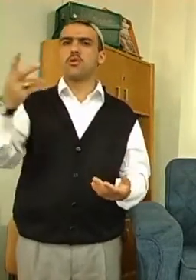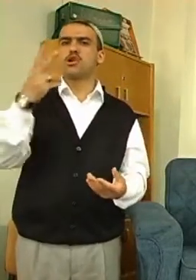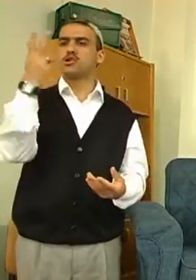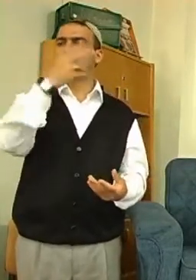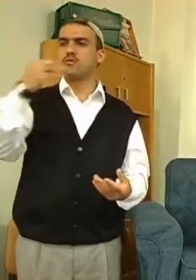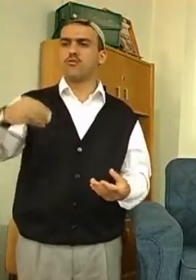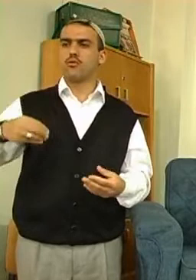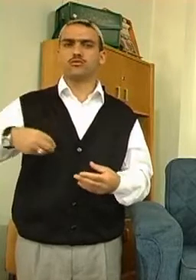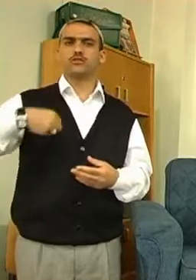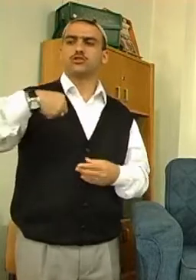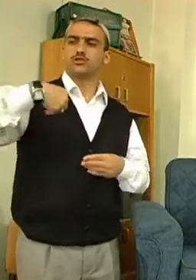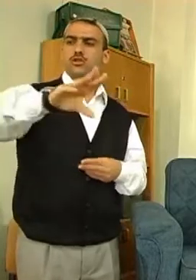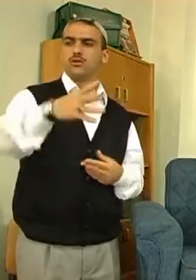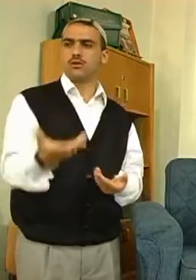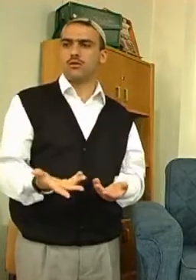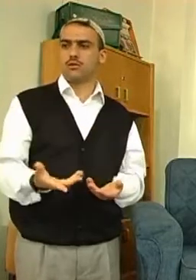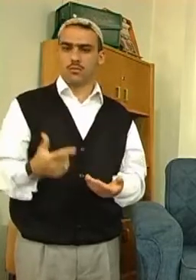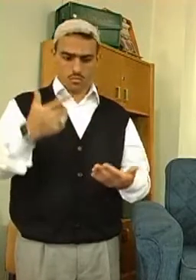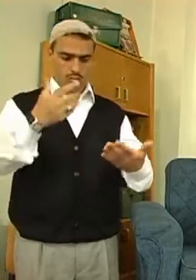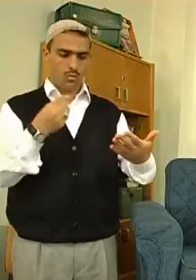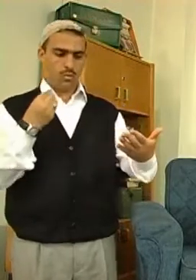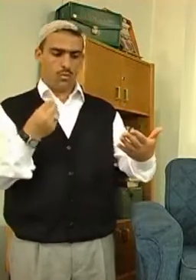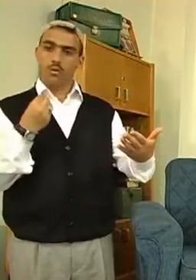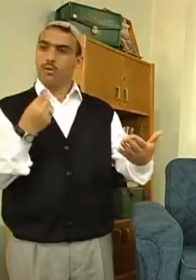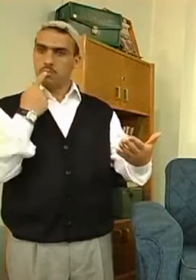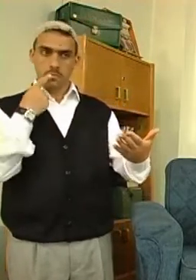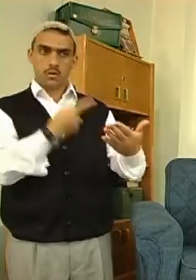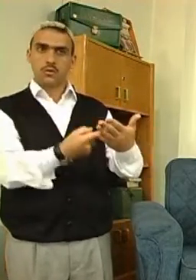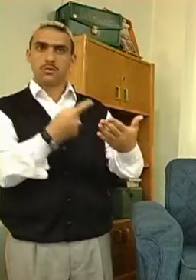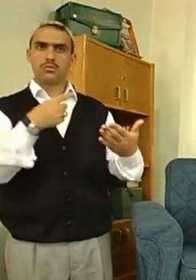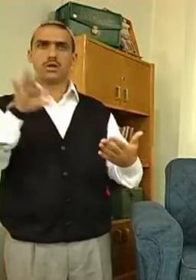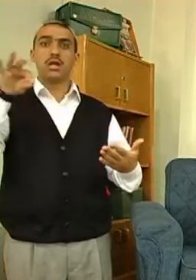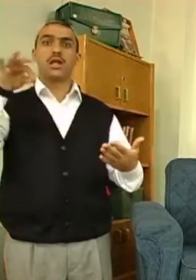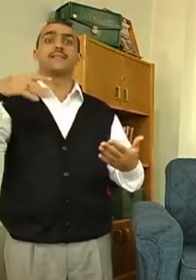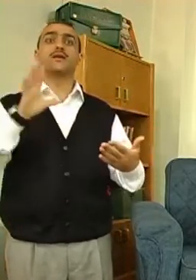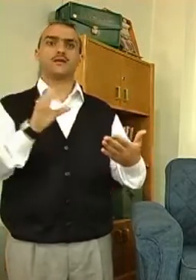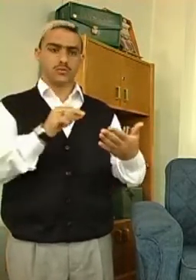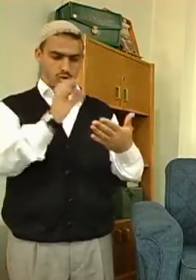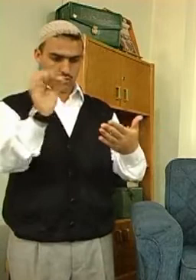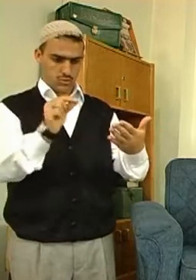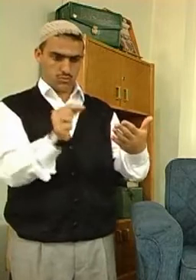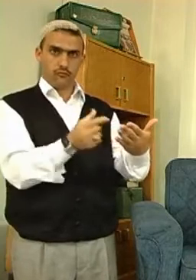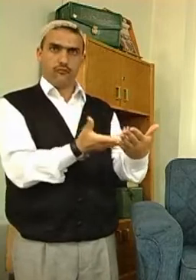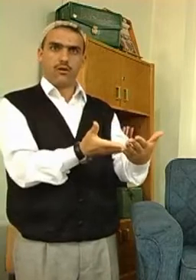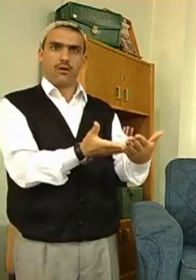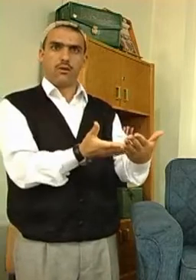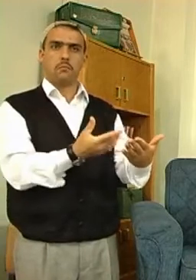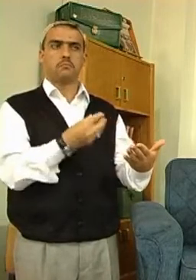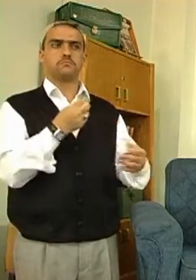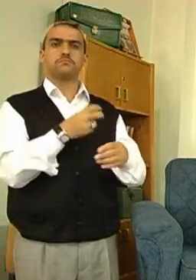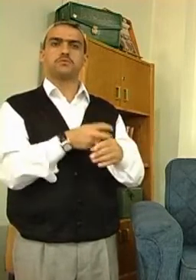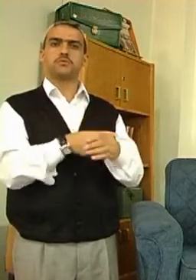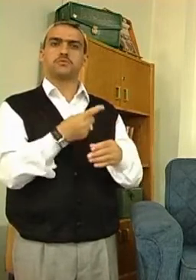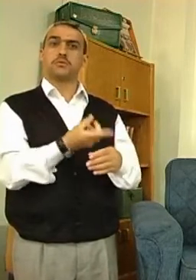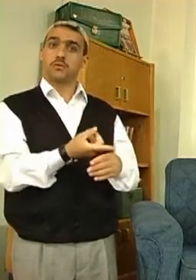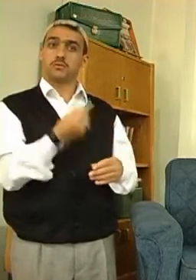Hatta Hamid Efendi var malumunuz. Kur'an-ı Kerim'i, Tevfik-i Kur'an-ı Kerim'i yazan, Cevşen'i yazan zat. Ben yakında öğrendim. Bu